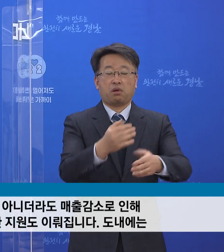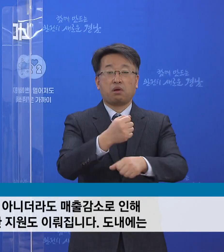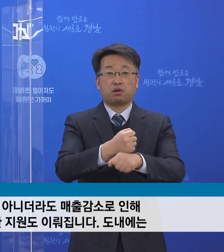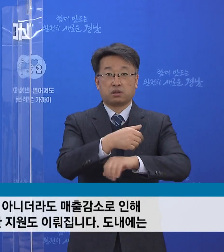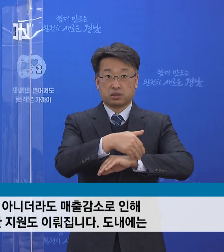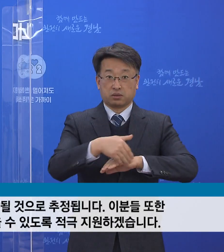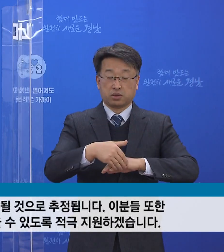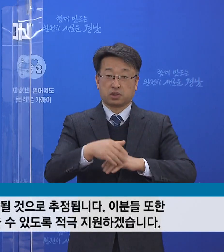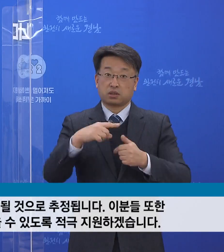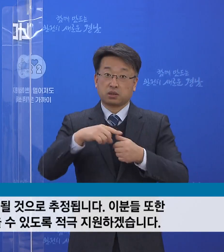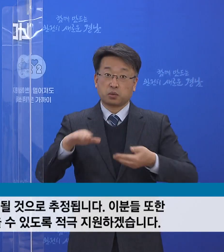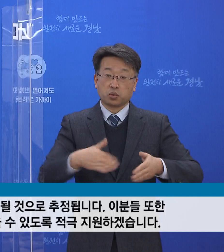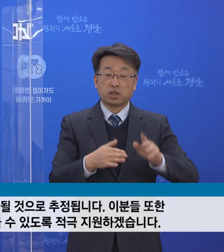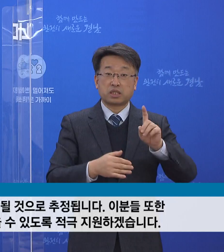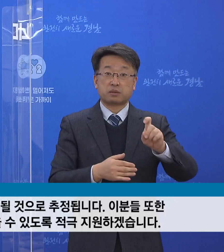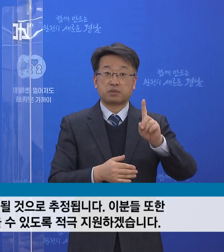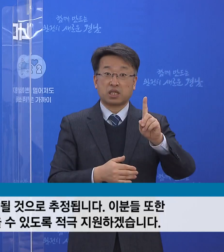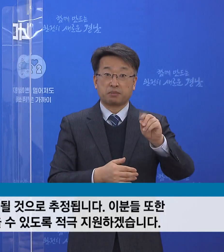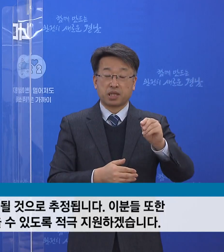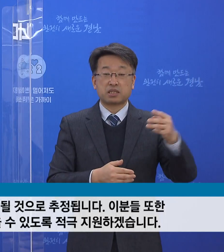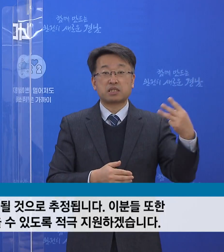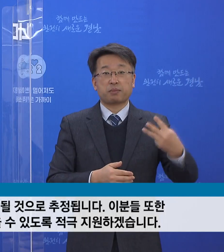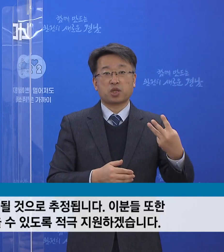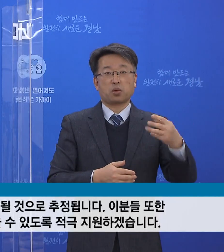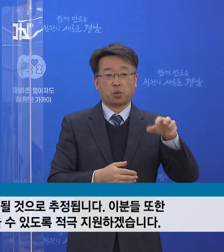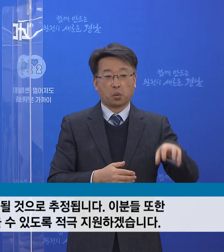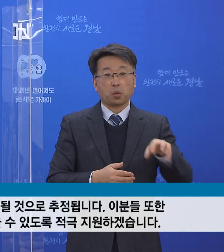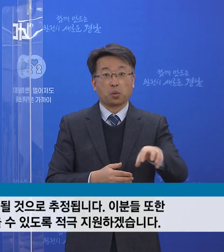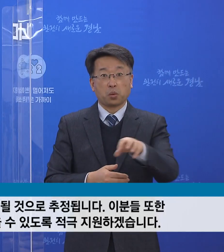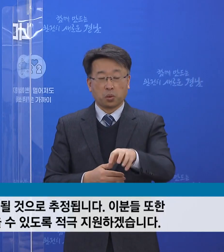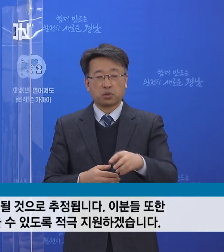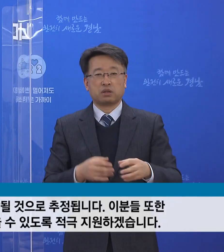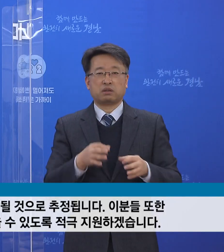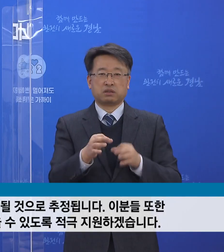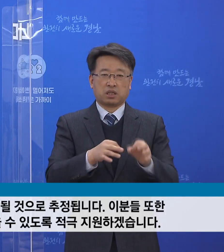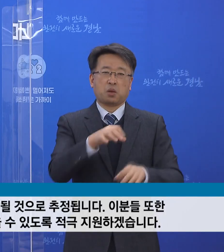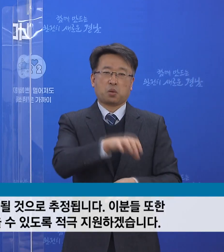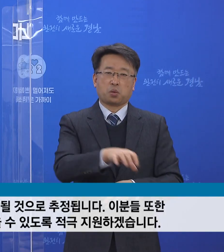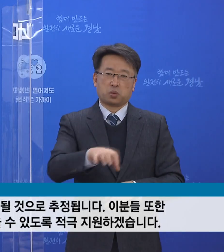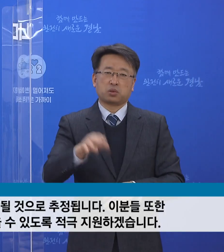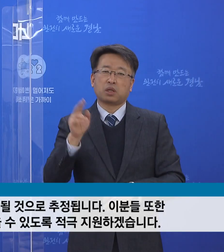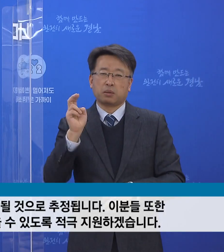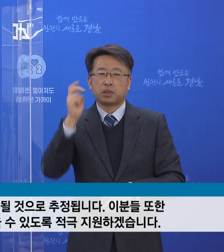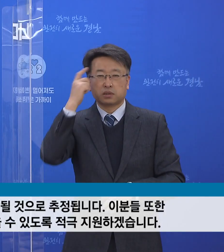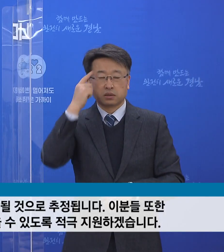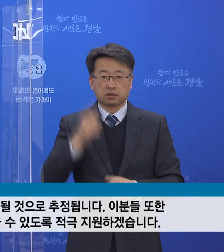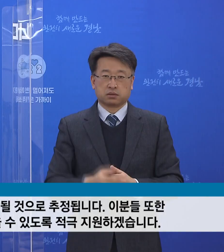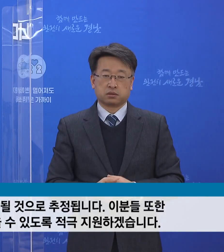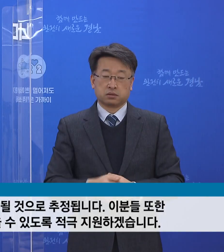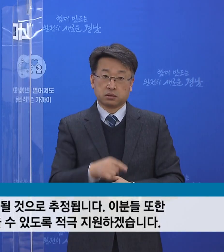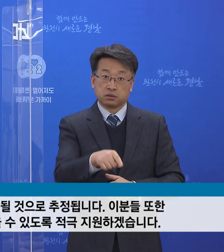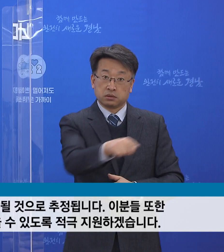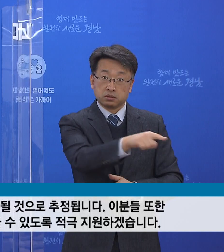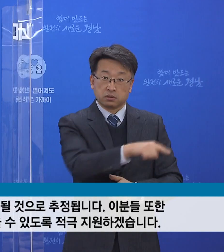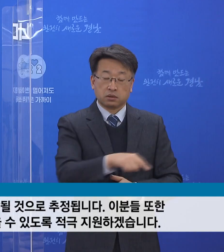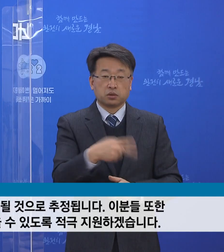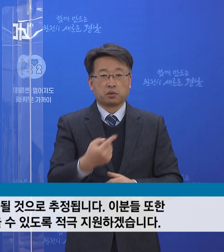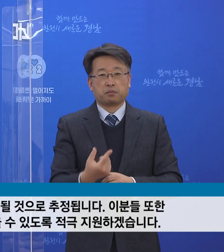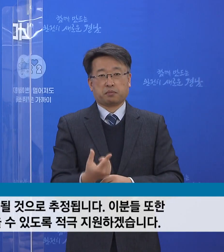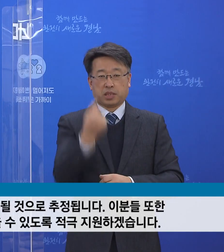도 4는 약 11만 3000여개의 업소가 해당될 것으로 추정됩니다 2분들 또한